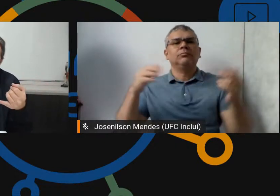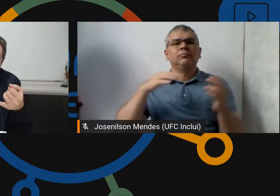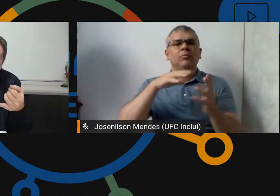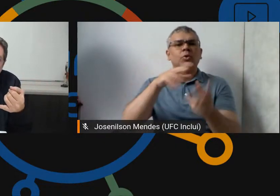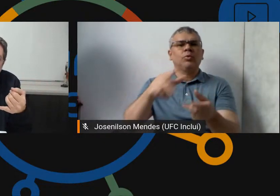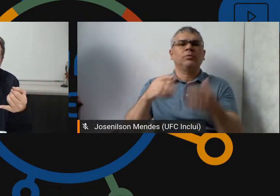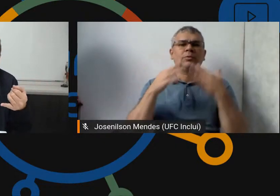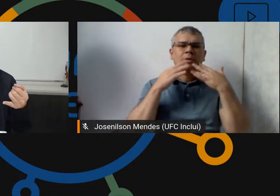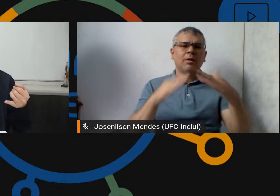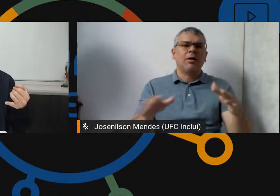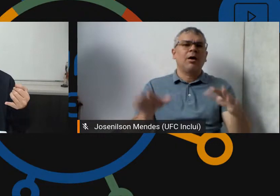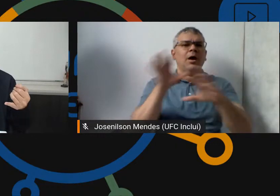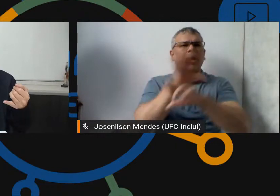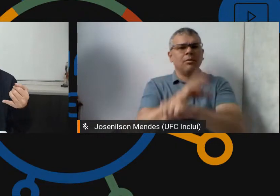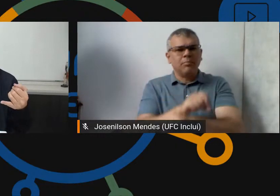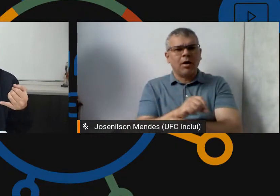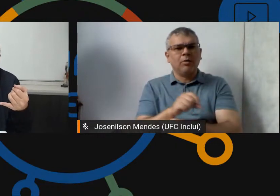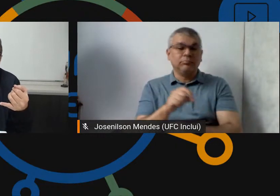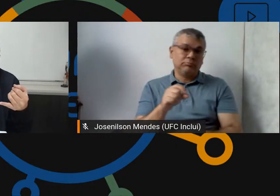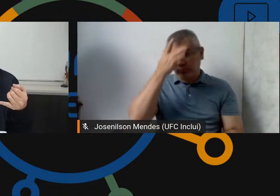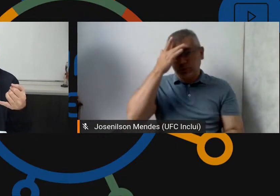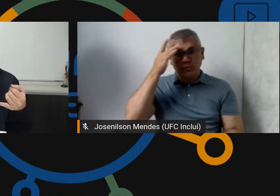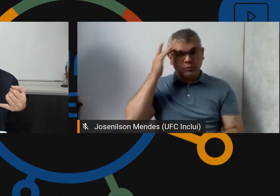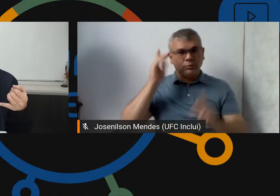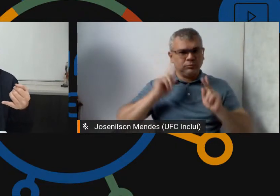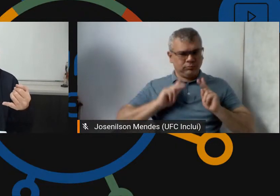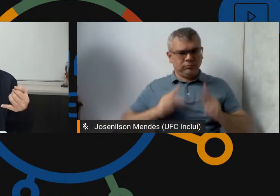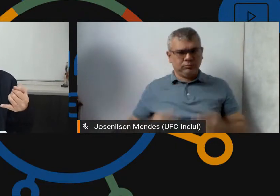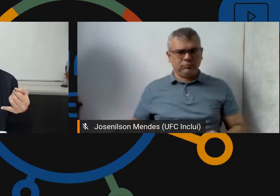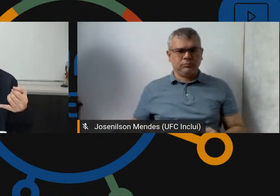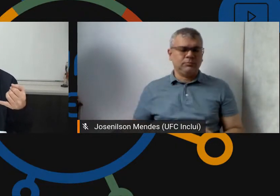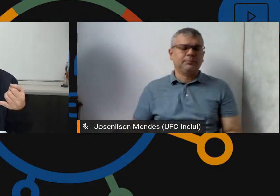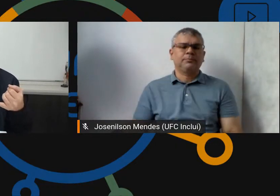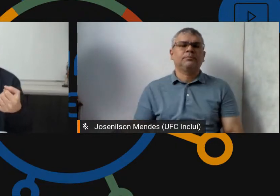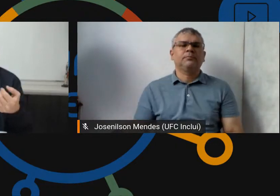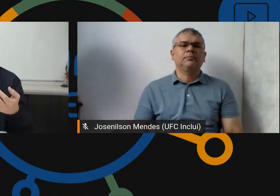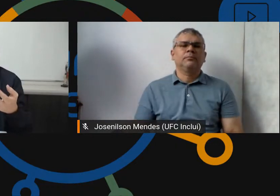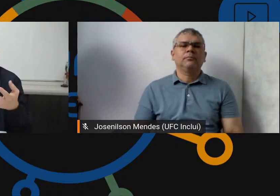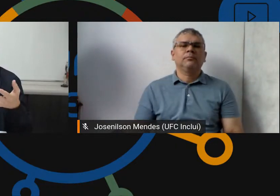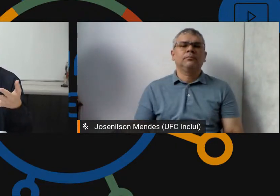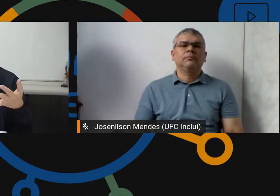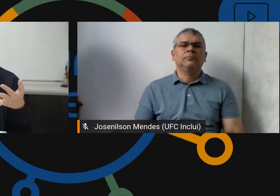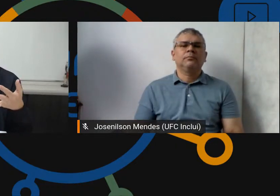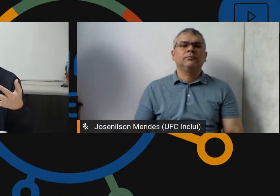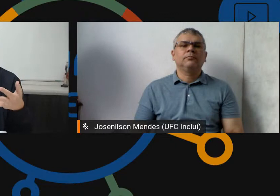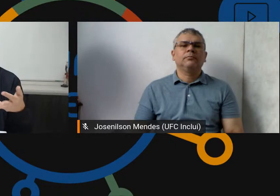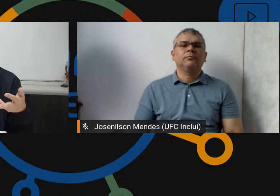conjunto, incluindo o homem aí dentro, né, o homem, o ser humano, a mulher, todo mundo, né?